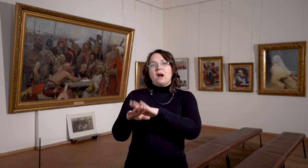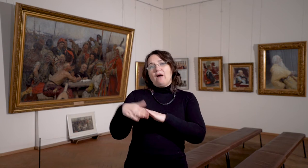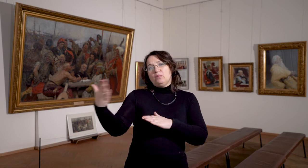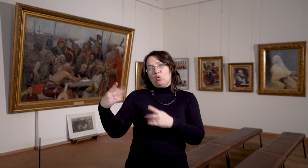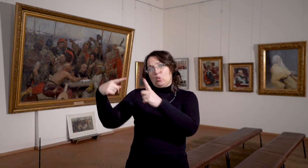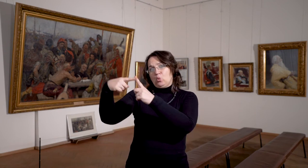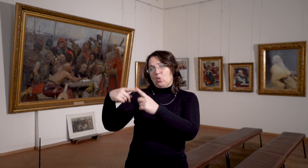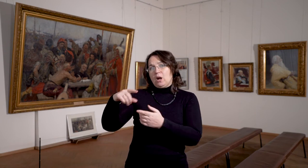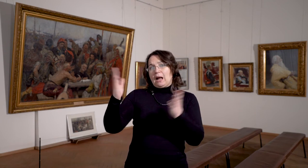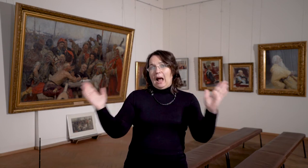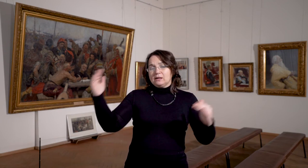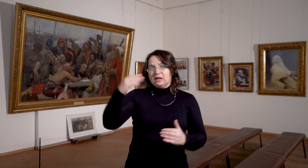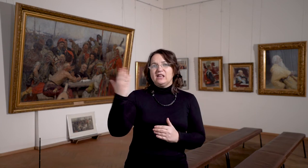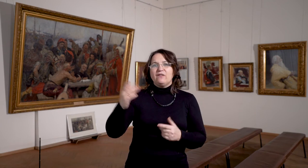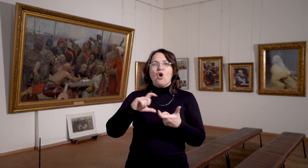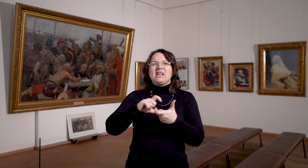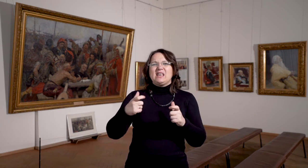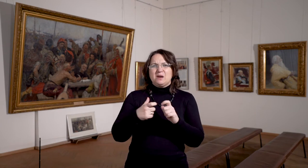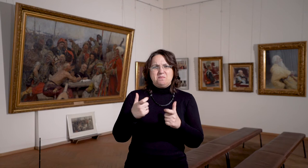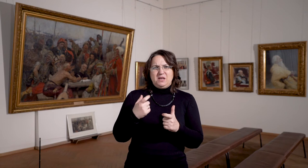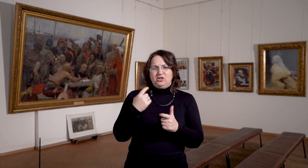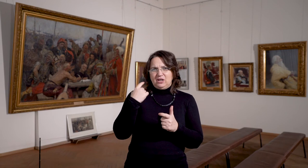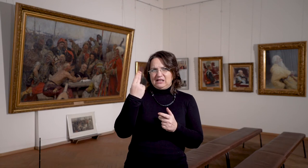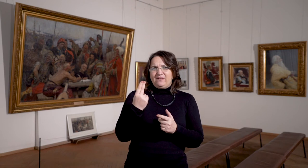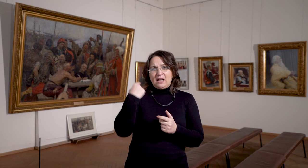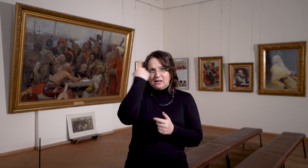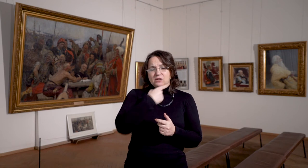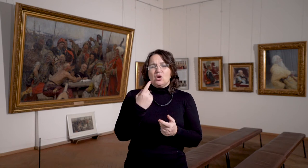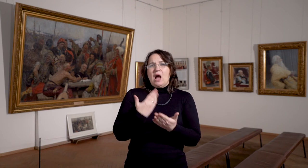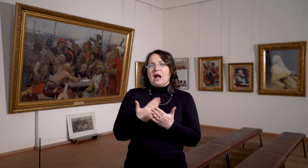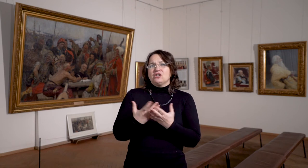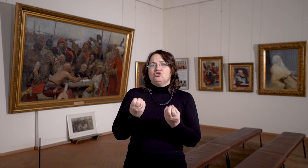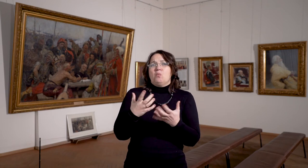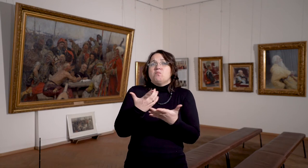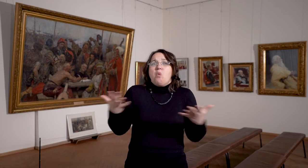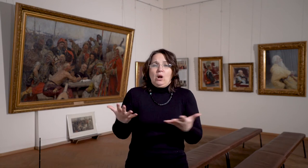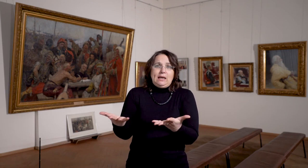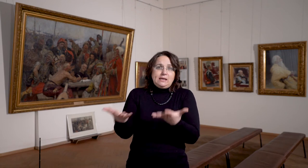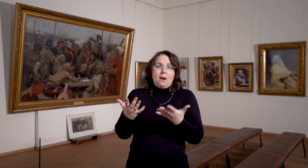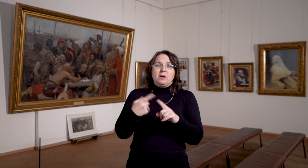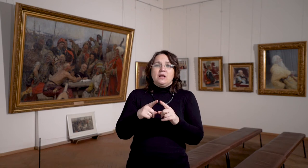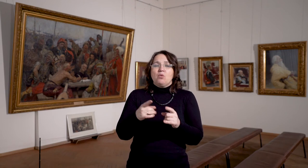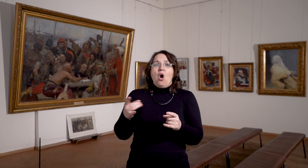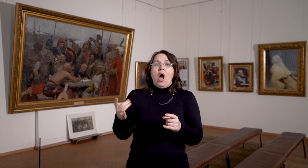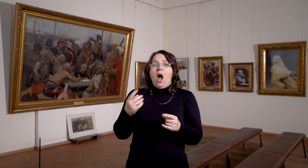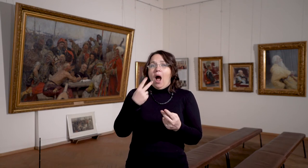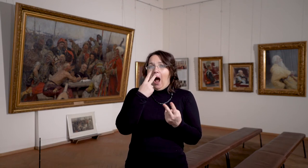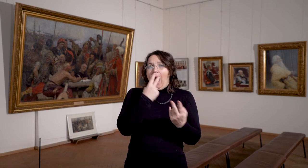ярким, потому что оттеняет белоснежная смушковая шапка. Громоподобные раскаты смеха мы как будто бы